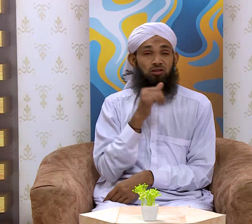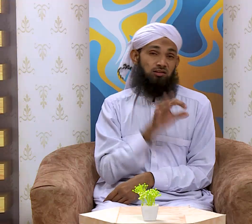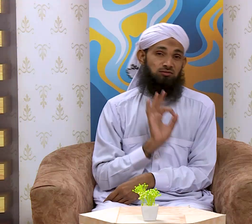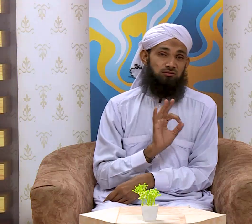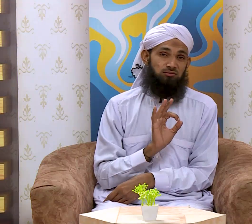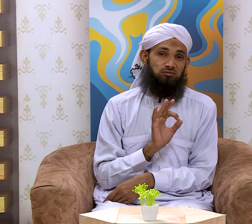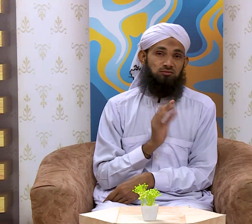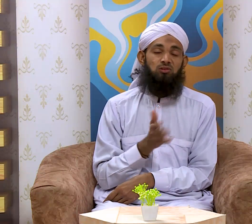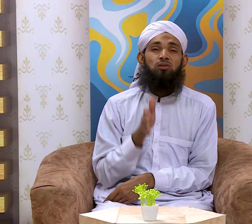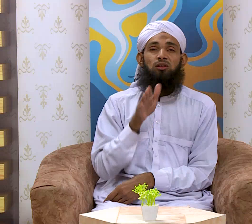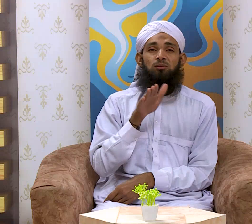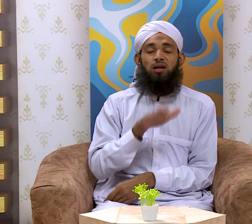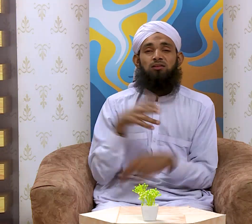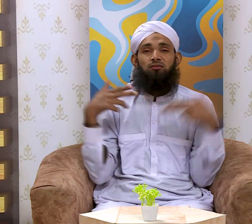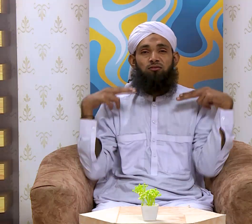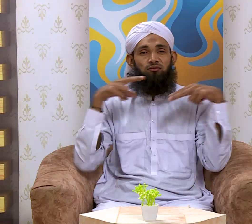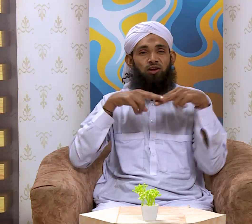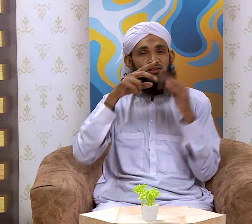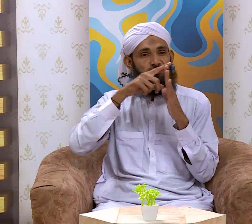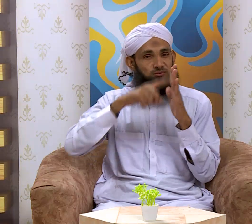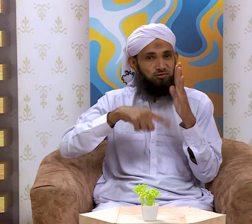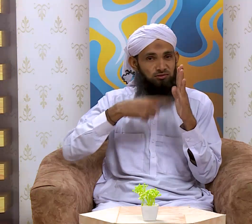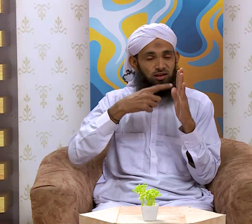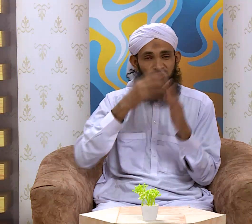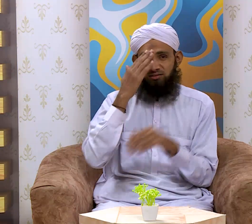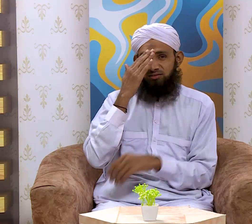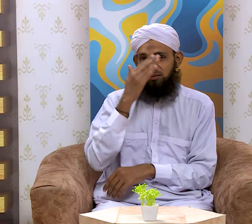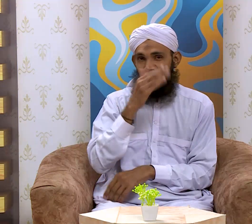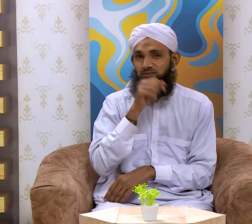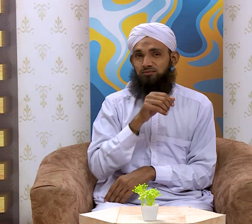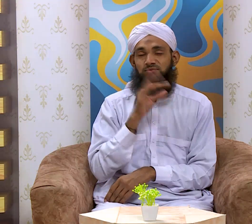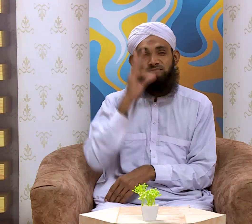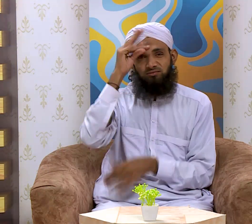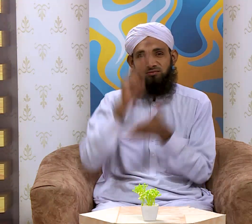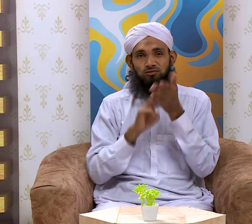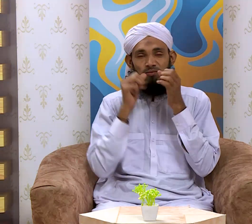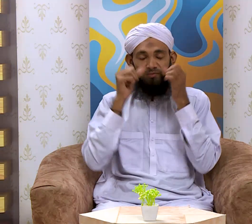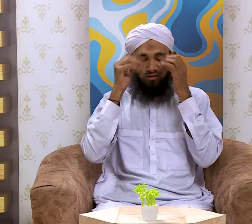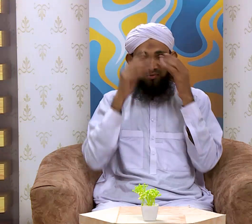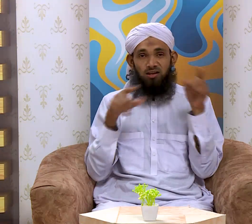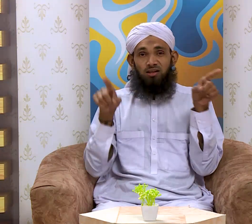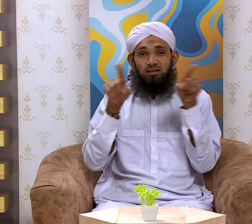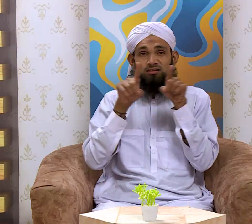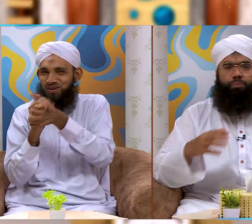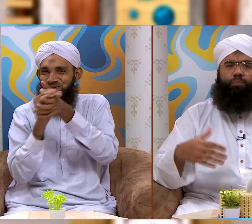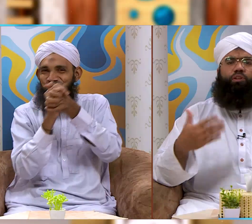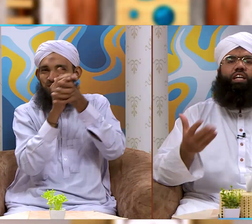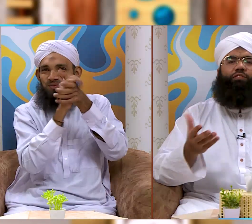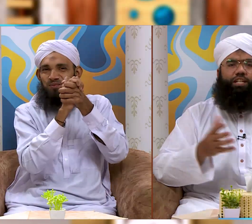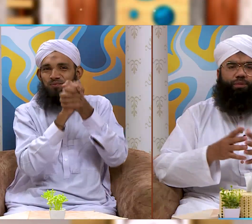حضرت جبریل امین علیہ السلام آپ صلی اللہ علیہ وآلہ وصحبہ وسلم کو ساتھ لے کر آسمان پر چڑھے۔ پھر مختلف آسمانوں